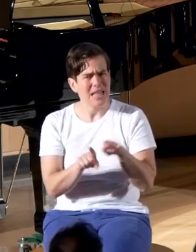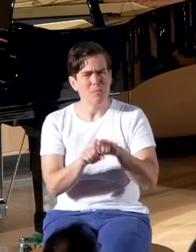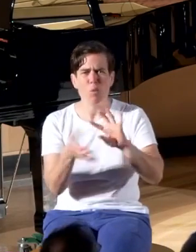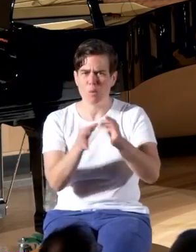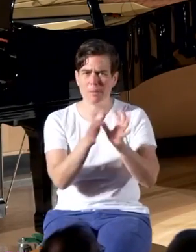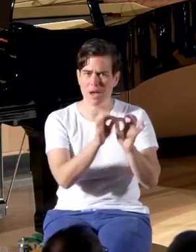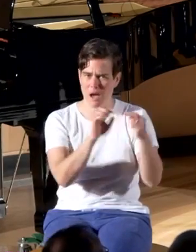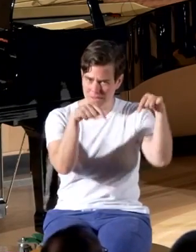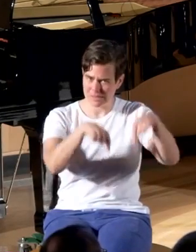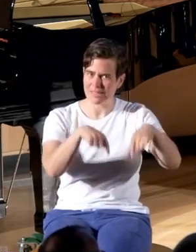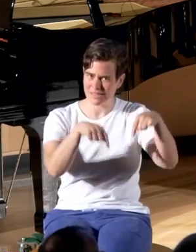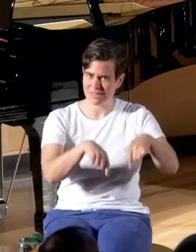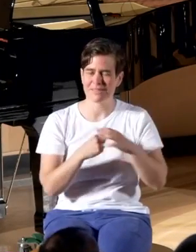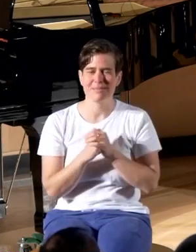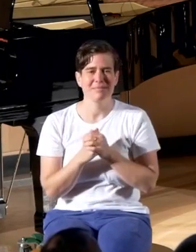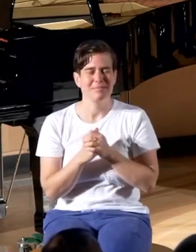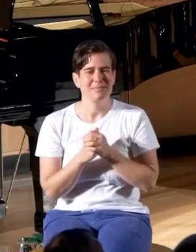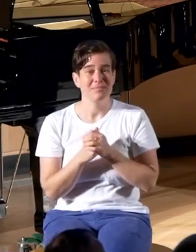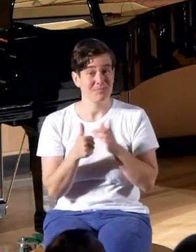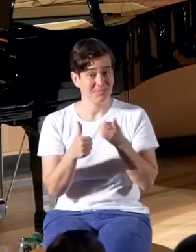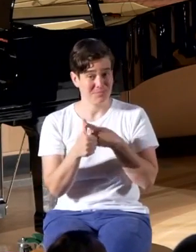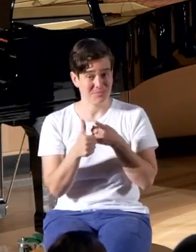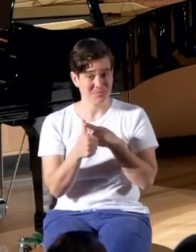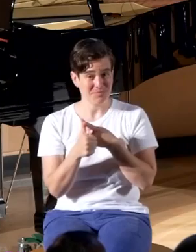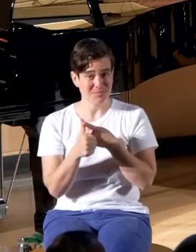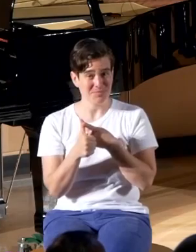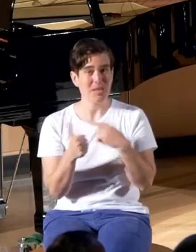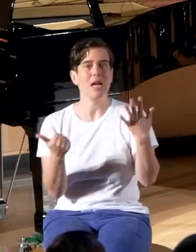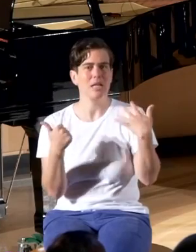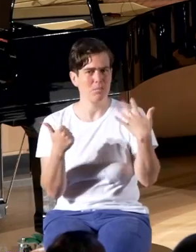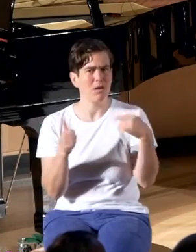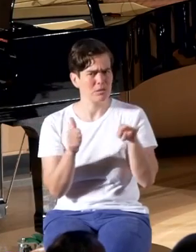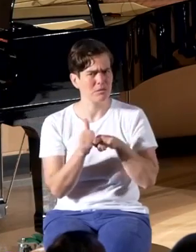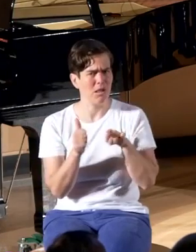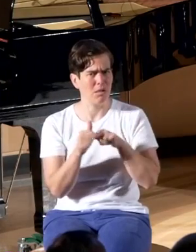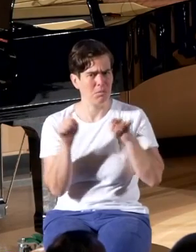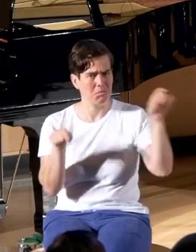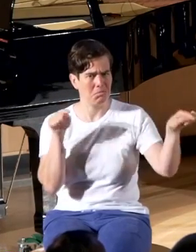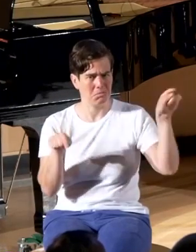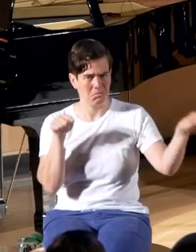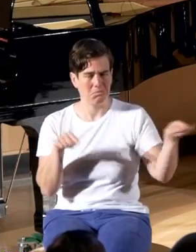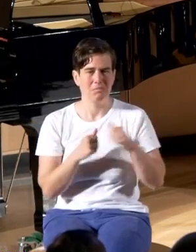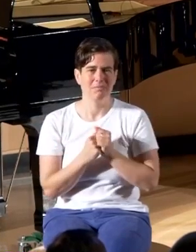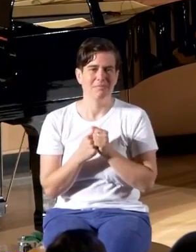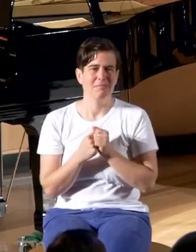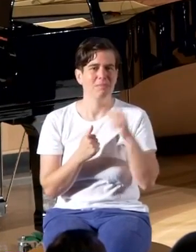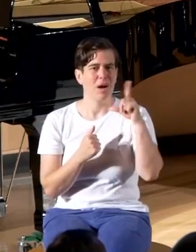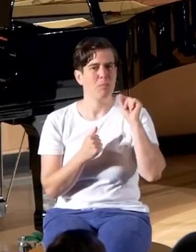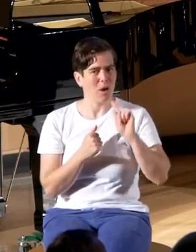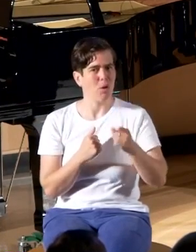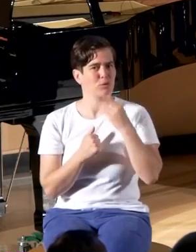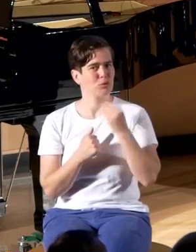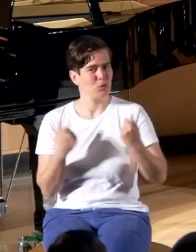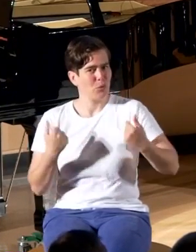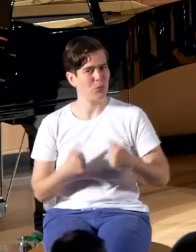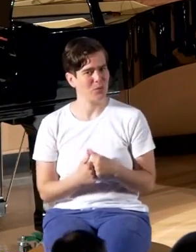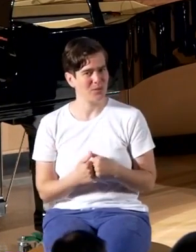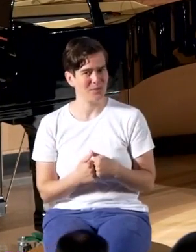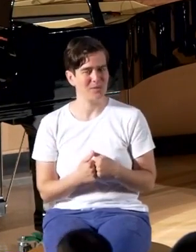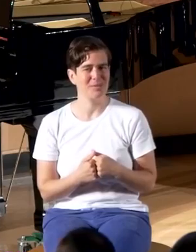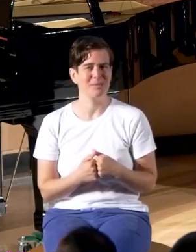Spielen, die wir hier heute aufgreifen können. Zum Ersten, also das Klima, ich denke mal, da brauchen wir uns nicht hinter Rio zu verstecken. Das klappt schon mal. Wir